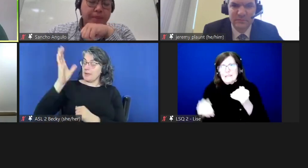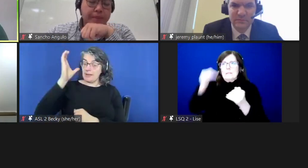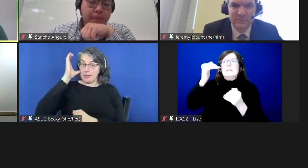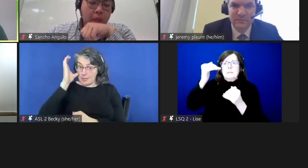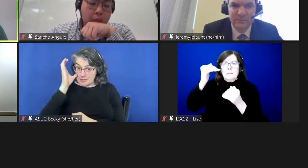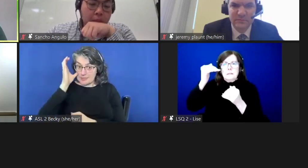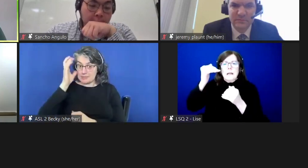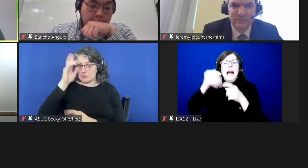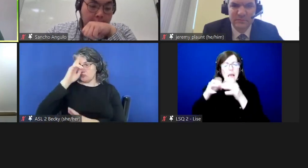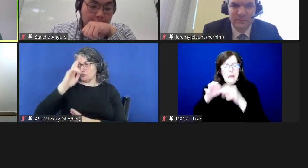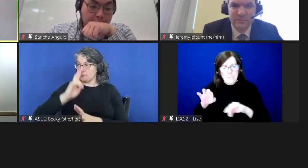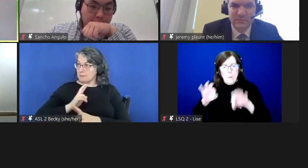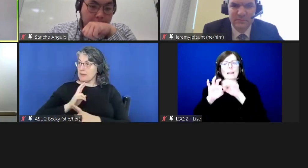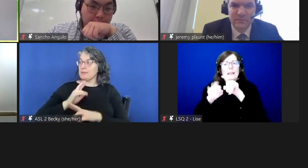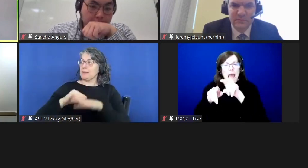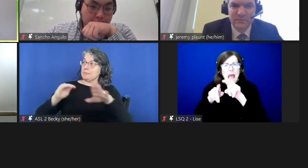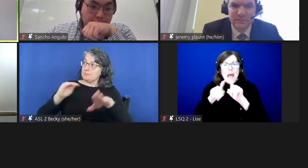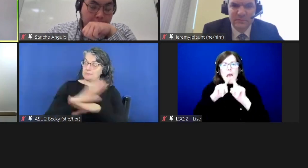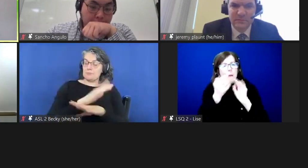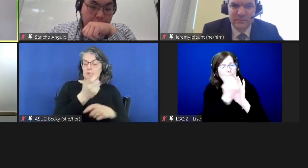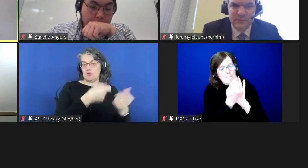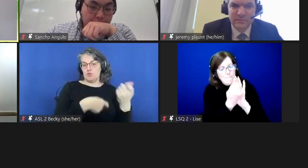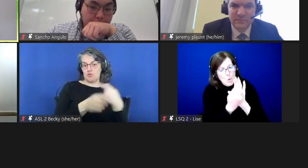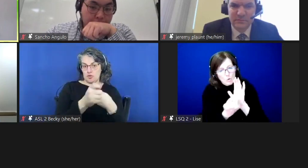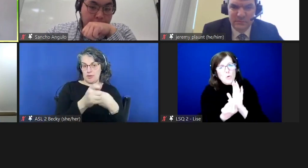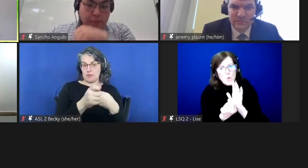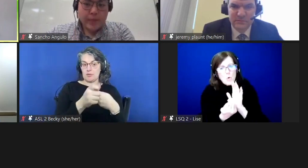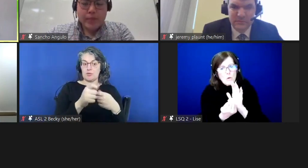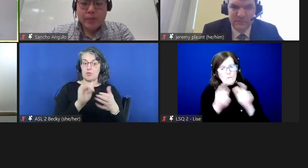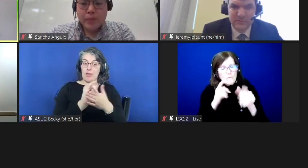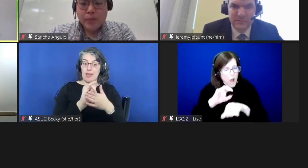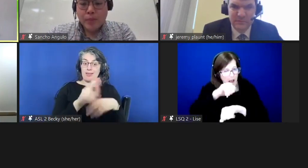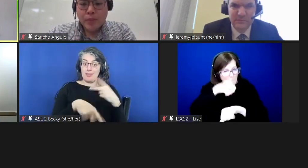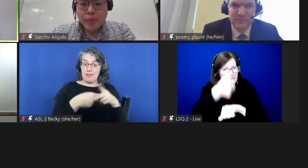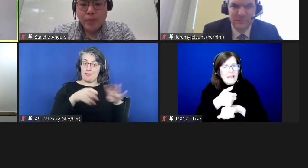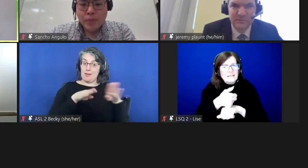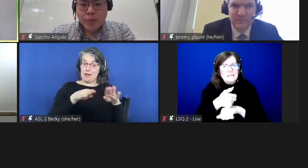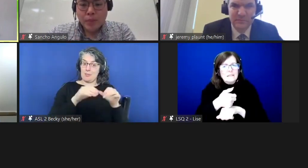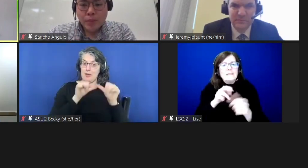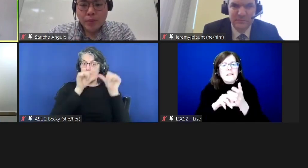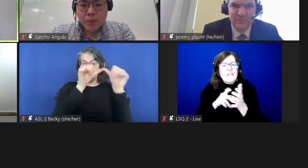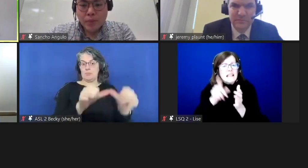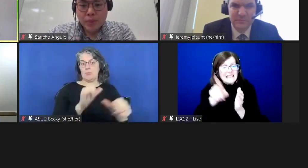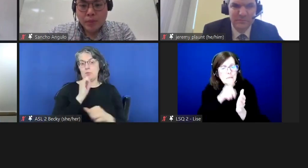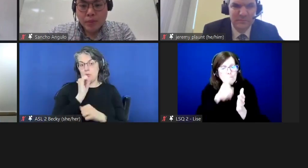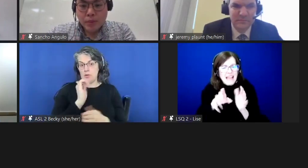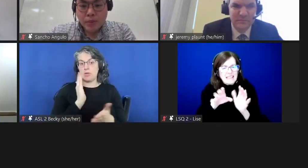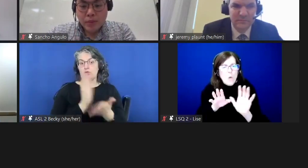des mesures pour viser la discrimination et faire en sorte qu'elle soit contrecarrée.